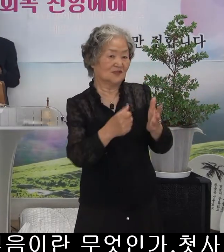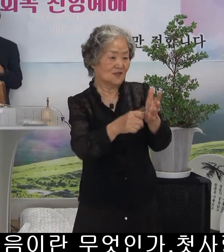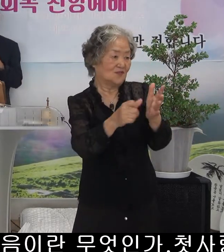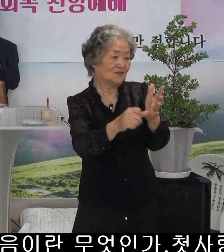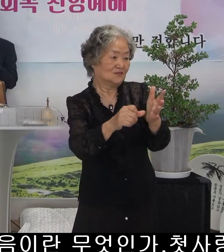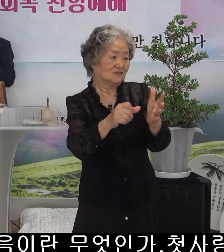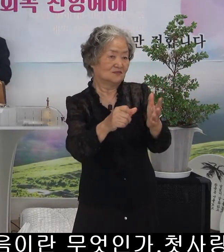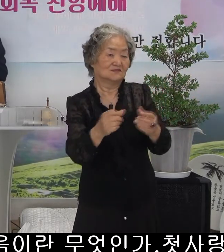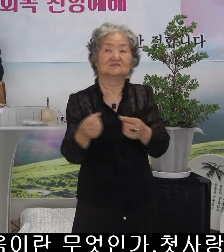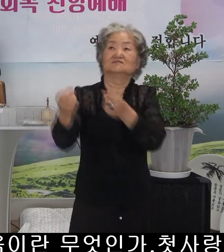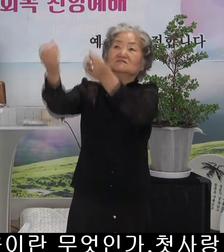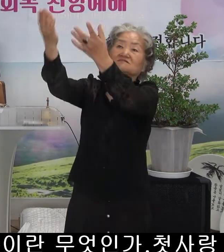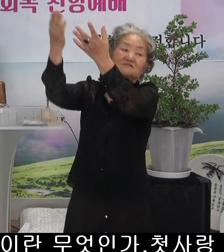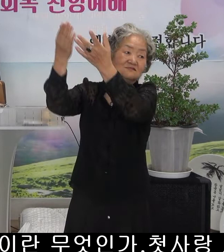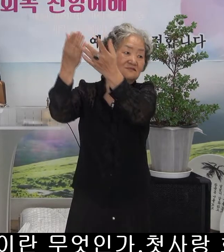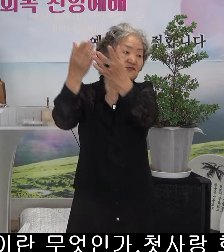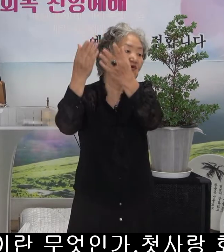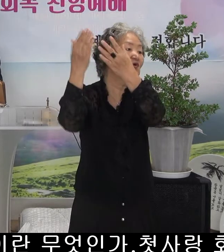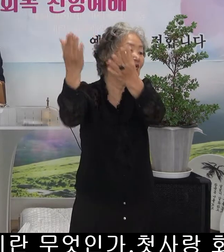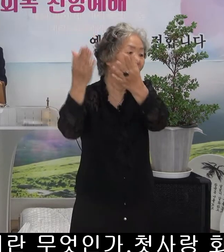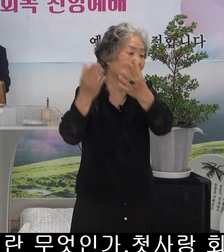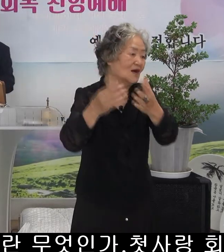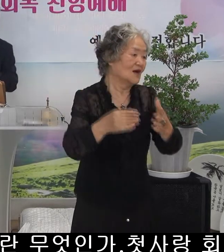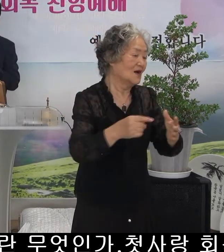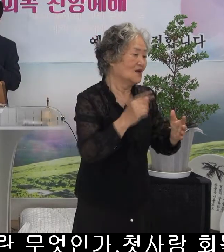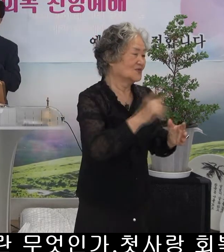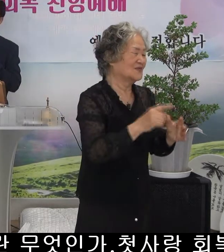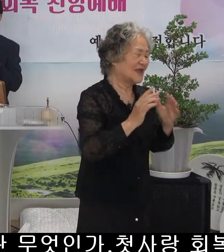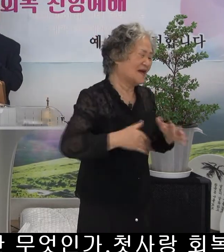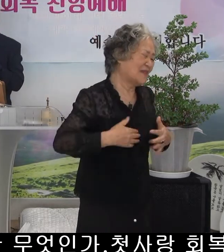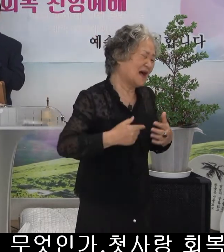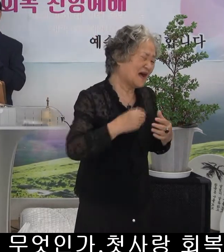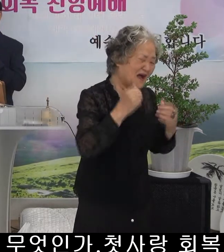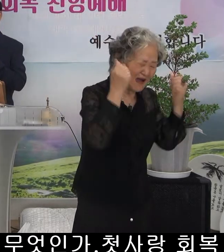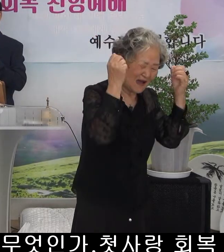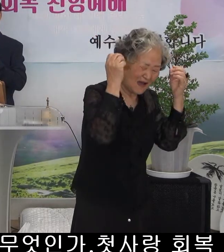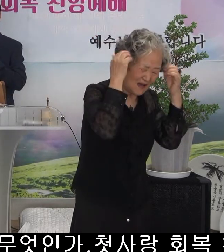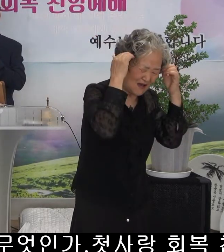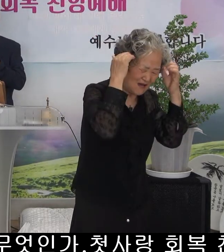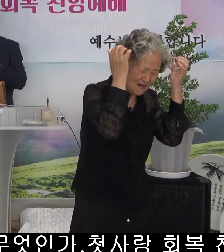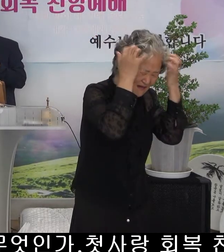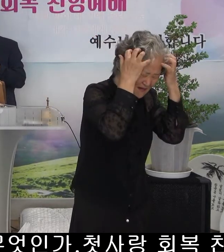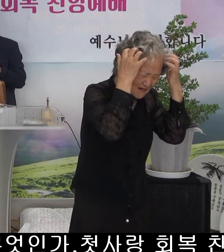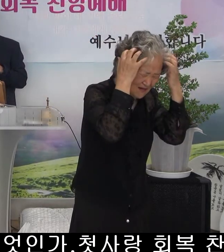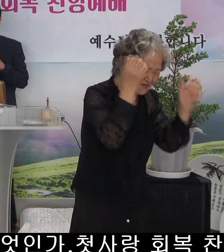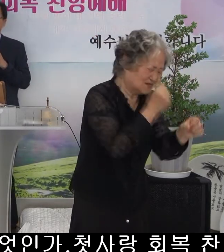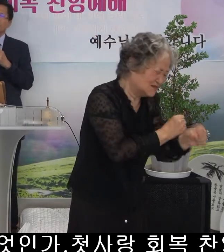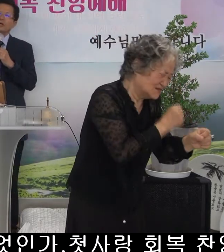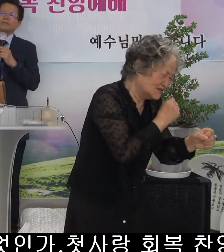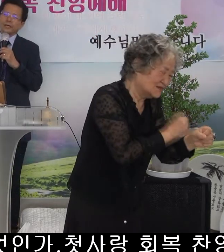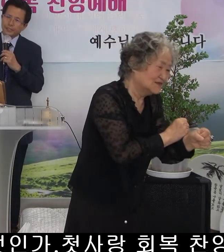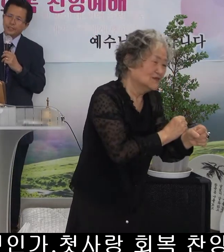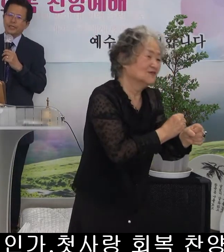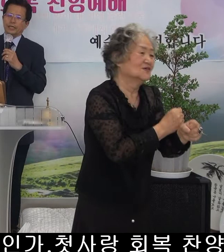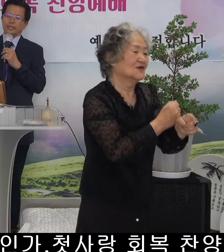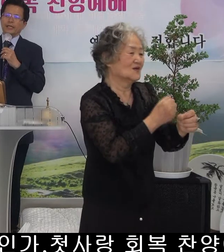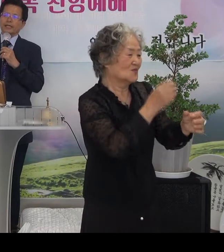육신으로 피땀 흘려서 벌어서 모은 그 돈으로 드리는 헌금이 다른 것이에요. 하나님은 이것을